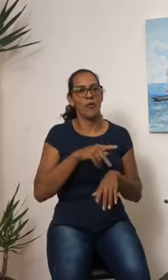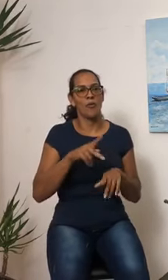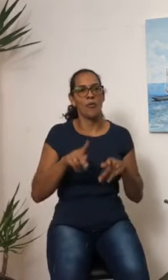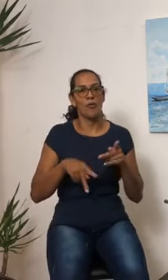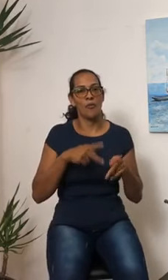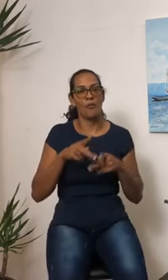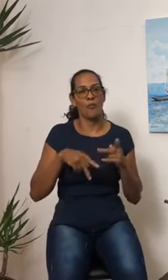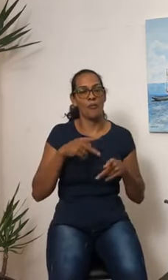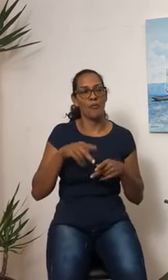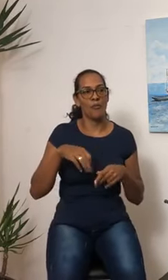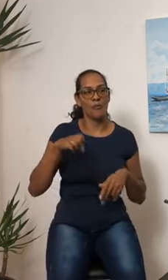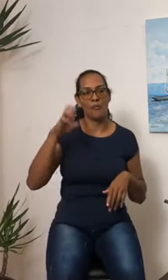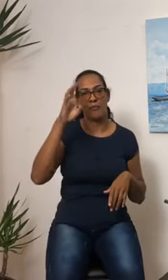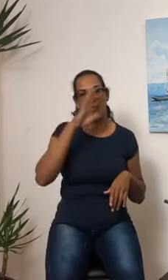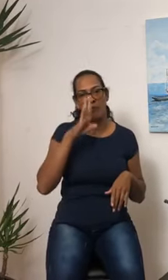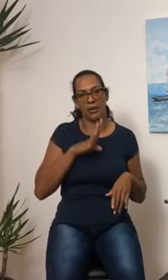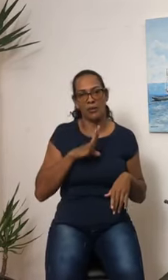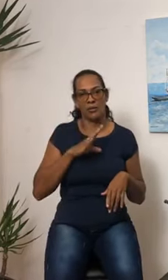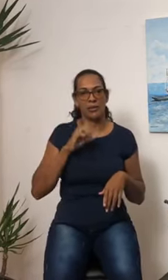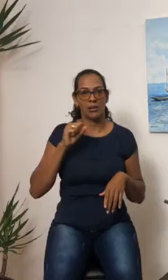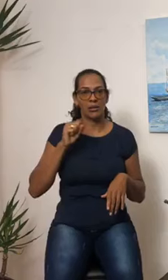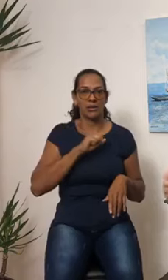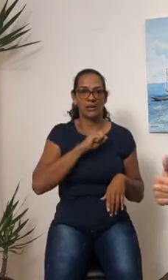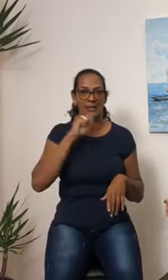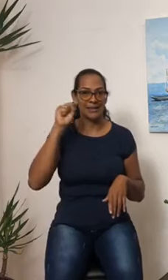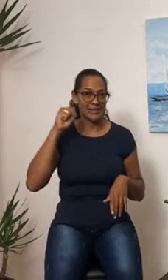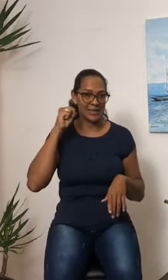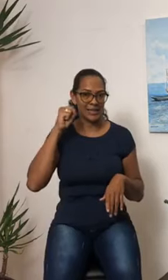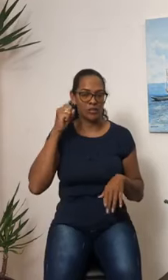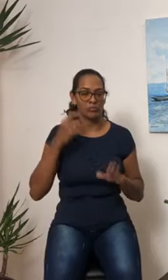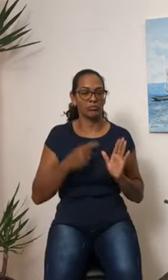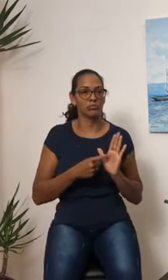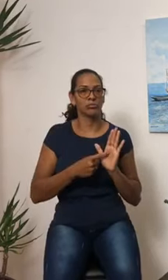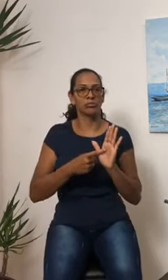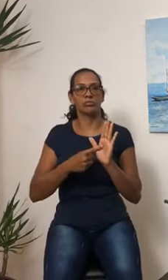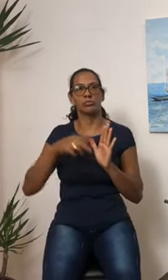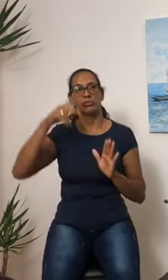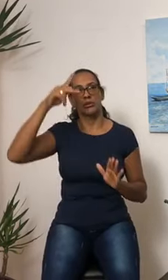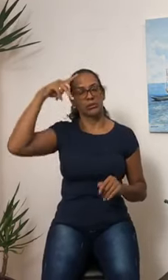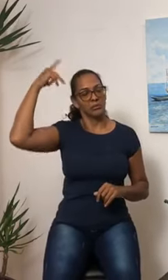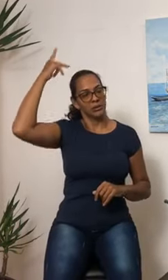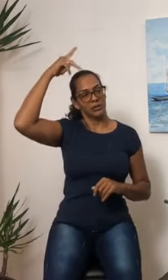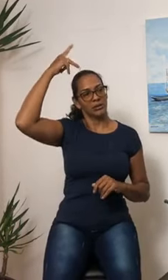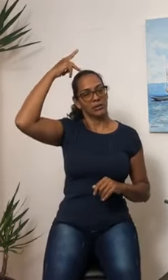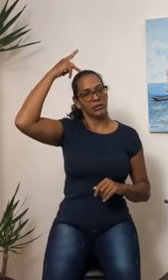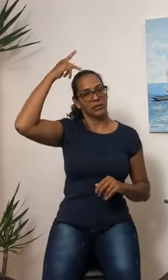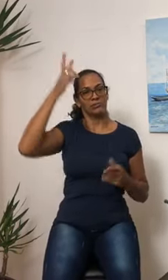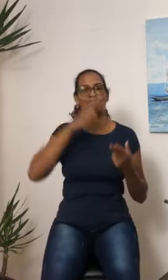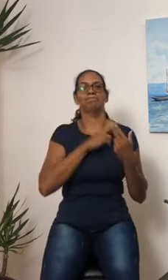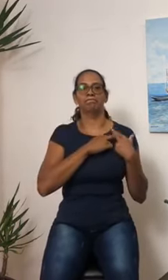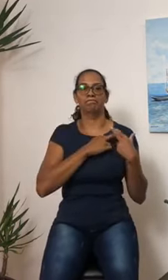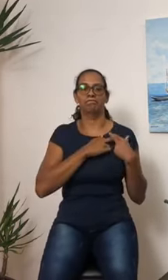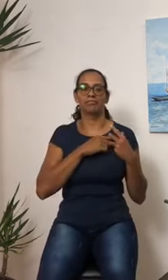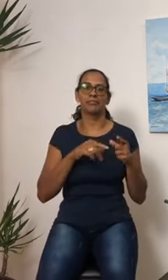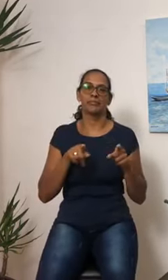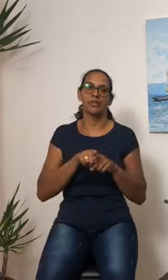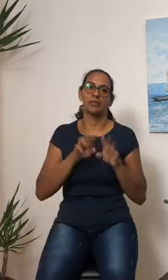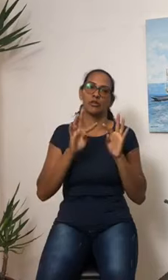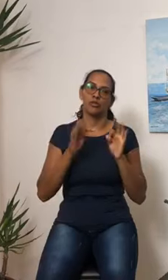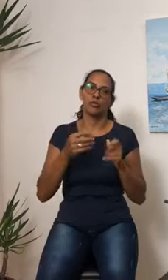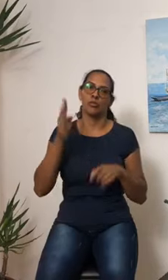for eleito pelo Espírito Santo, eu passo a ser senador, sim, representante do Espírito Santo, mas eu passo a ser senador de todos